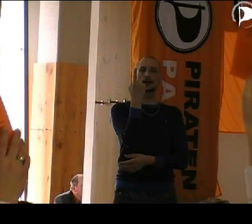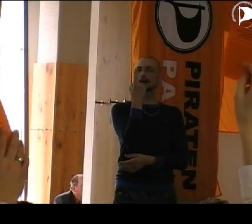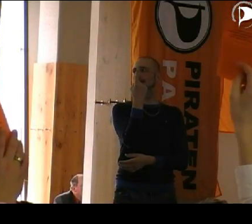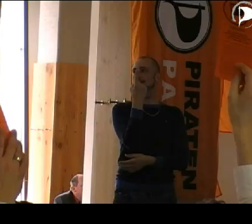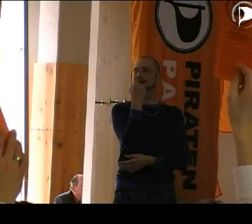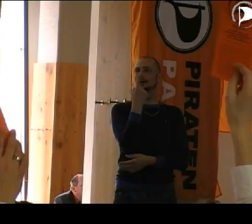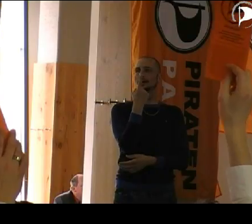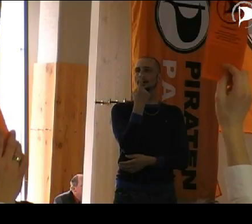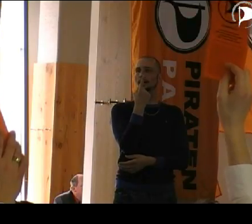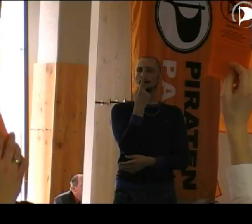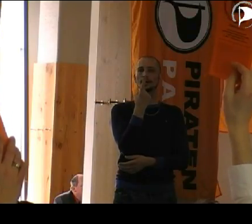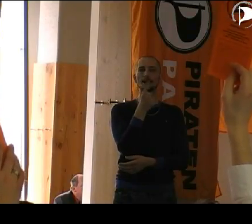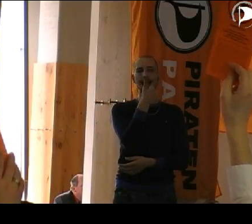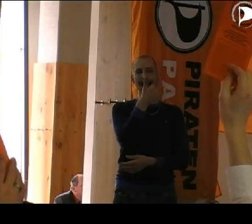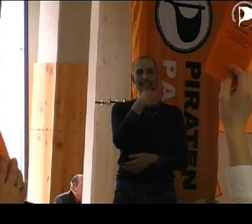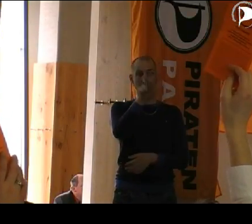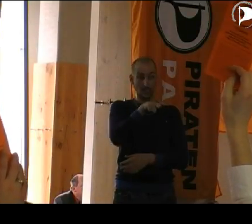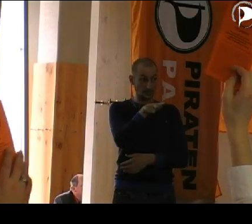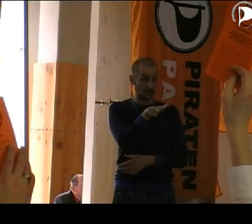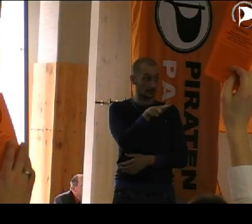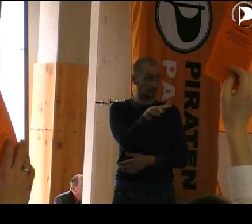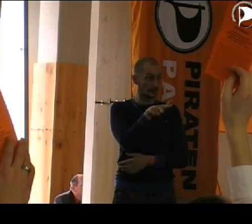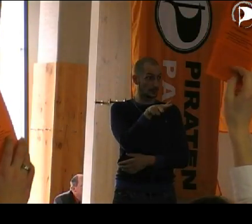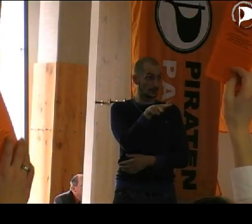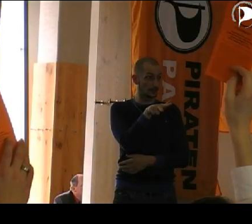das ist jetzt 113 nati